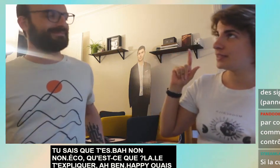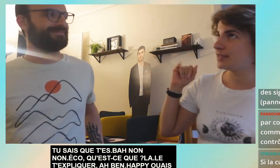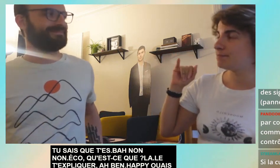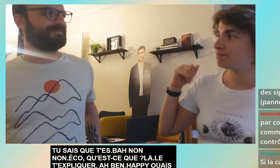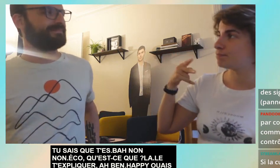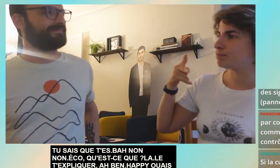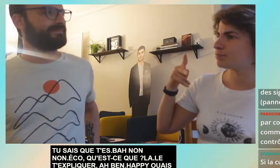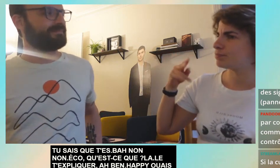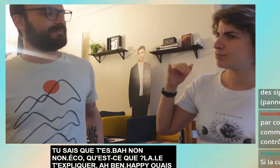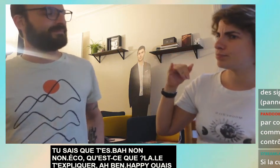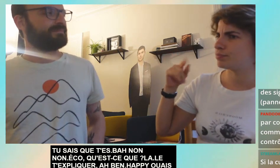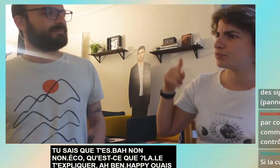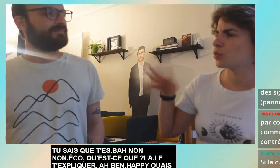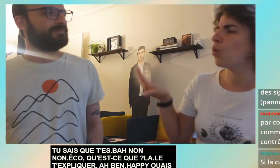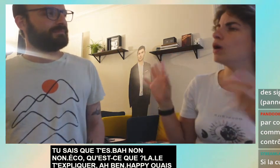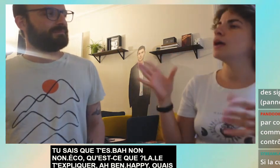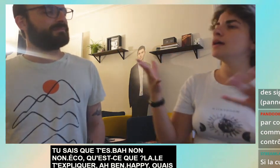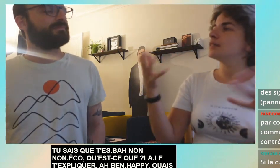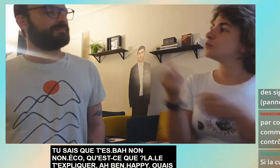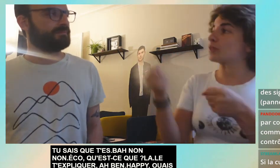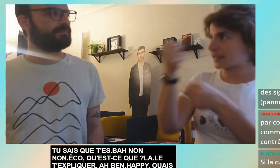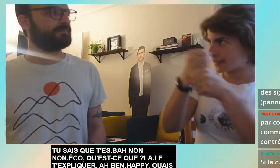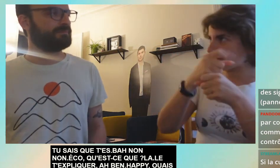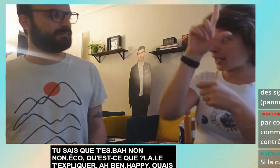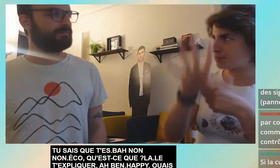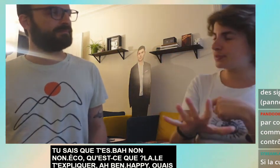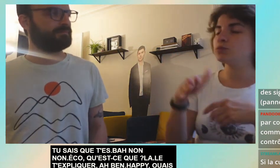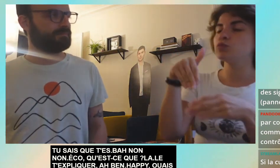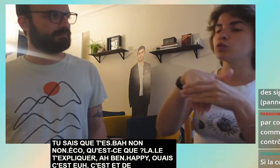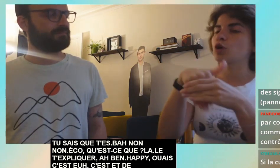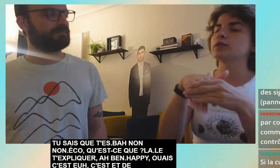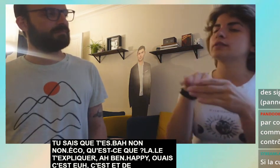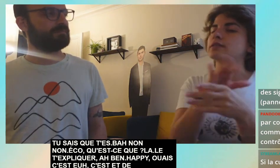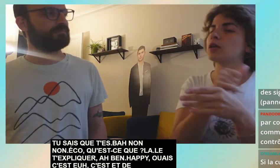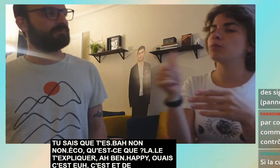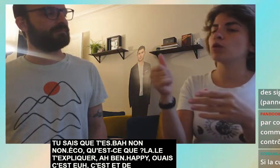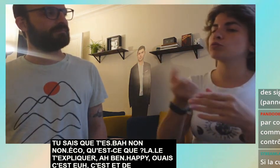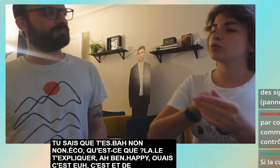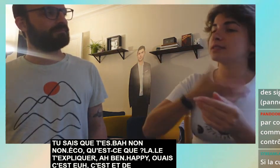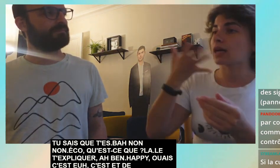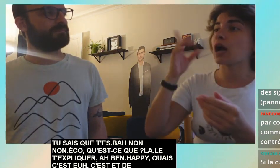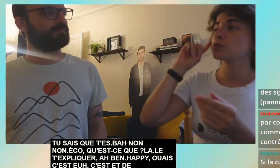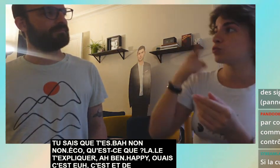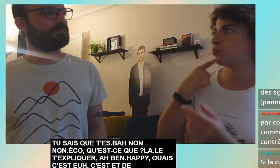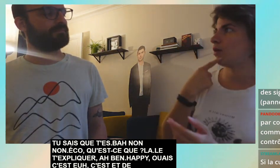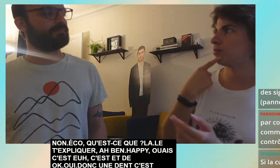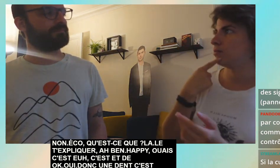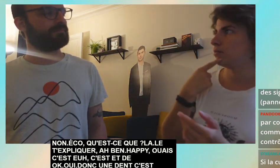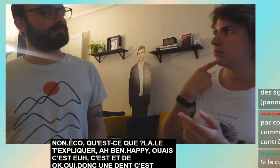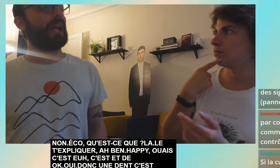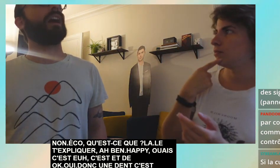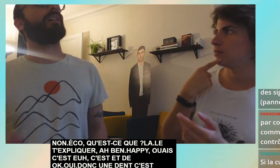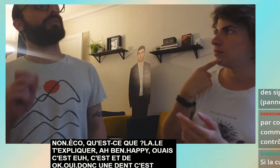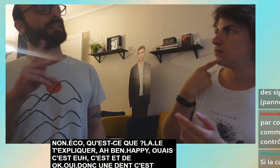film. Plutôt. Le créé Happy. Dedans, c'est tellement solidaire. Ah, ok,